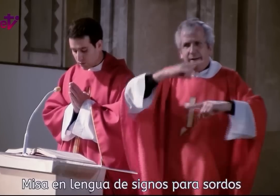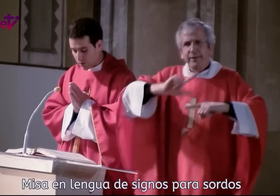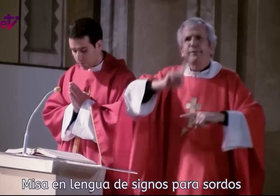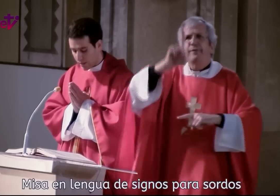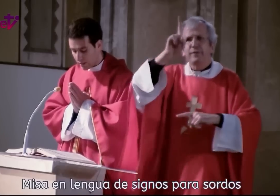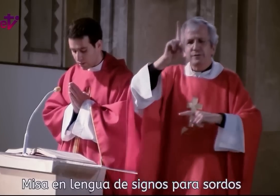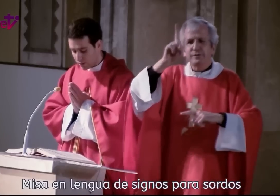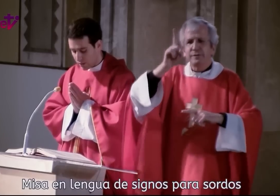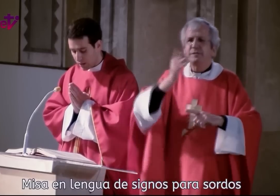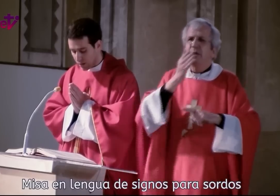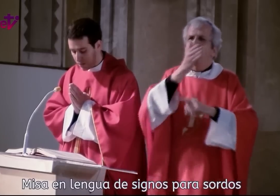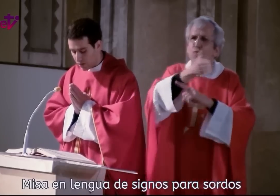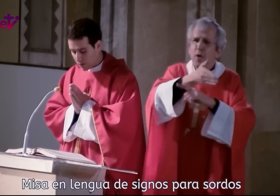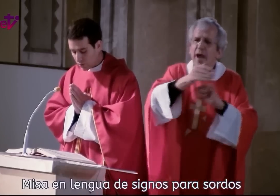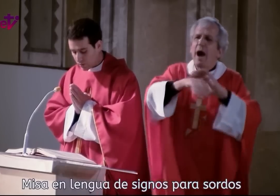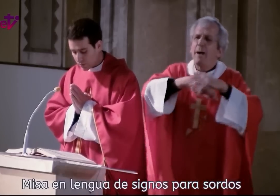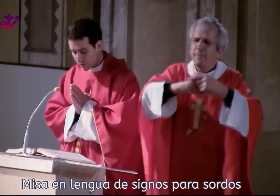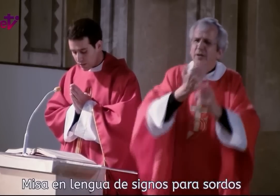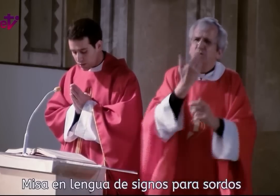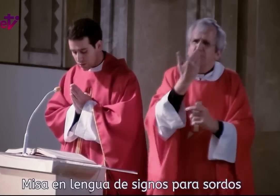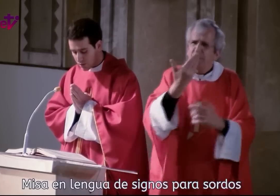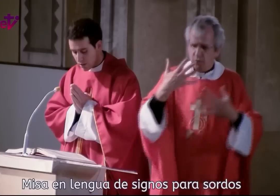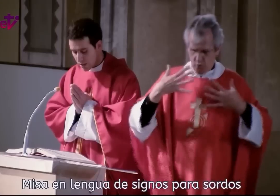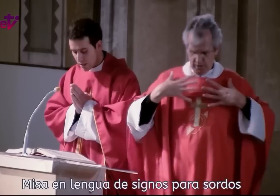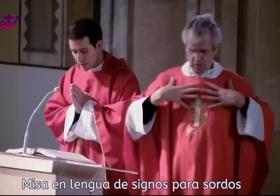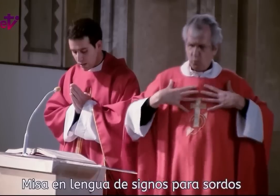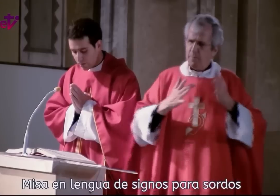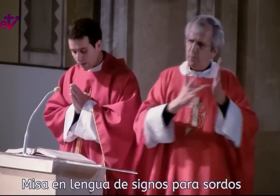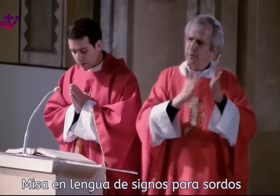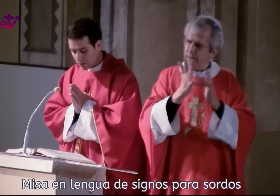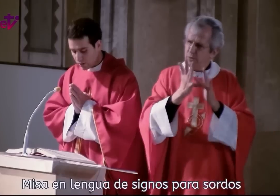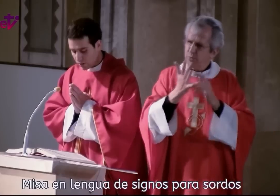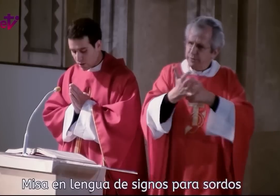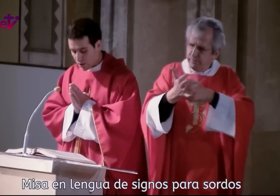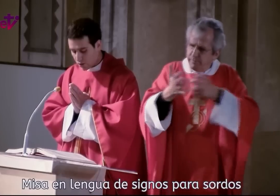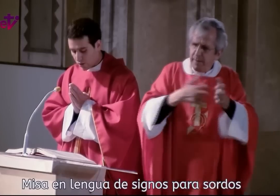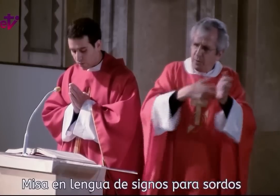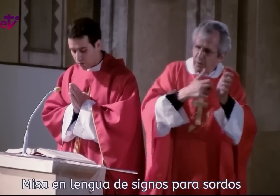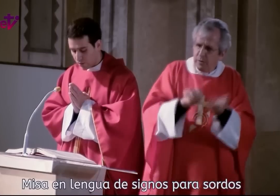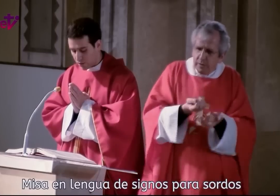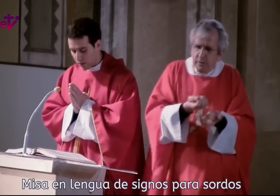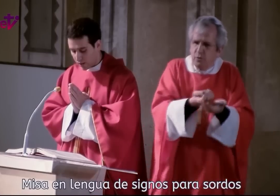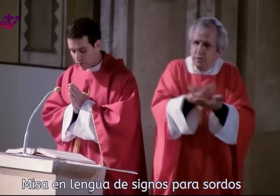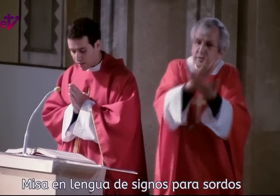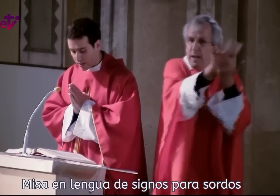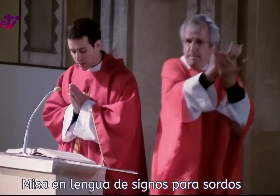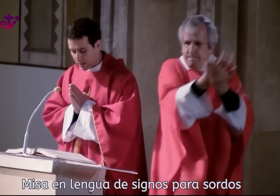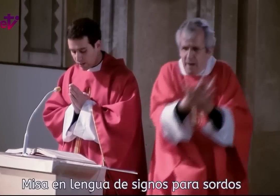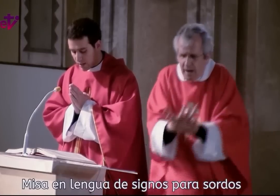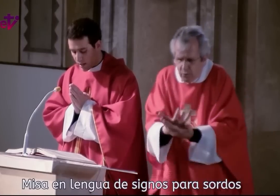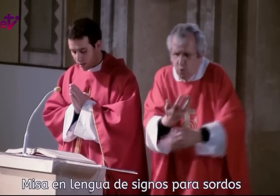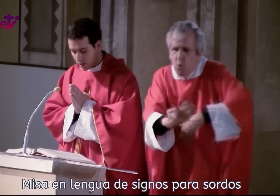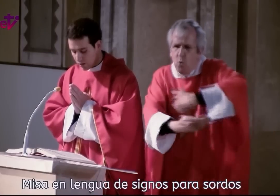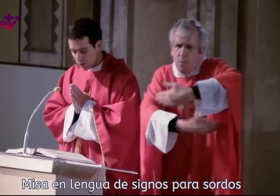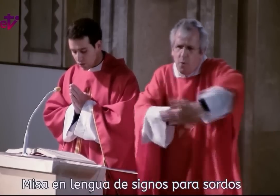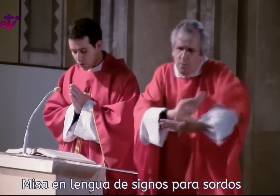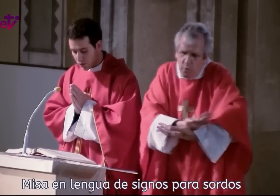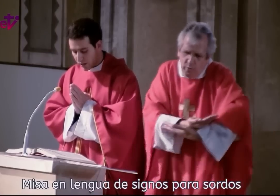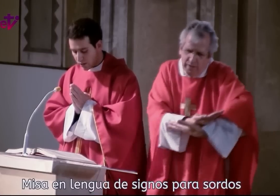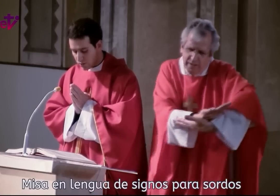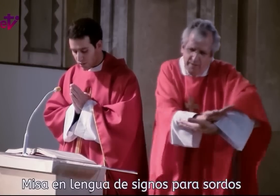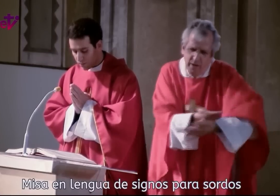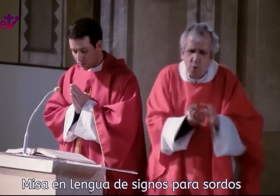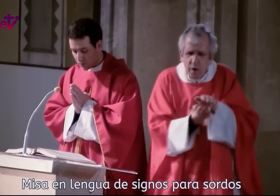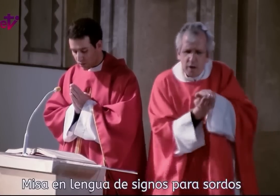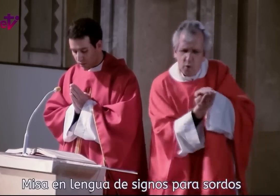Este acudió a Pilato y le pidió el cuerpo de Jesús, y bajándolo, lo envolvió en una sábana y lo colocó